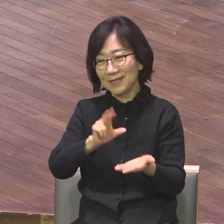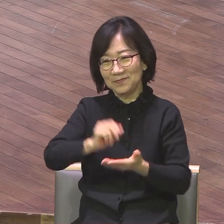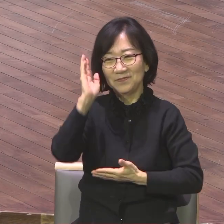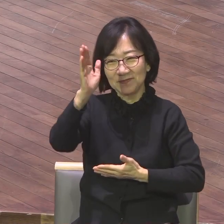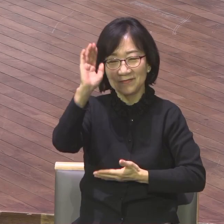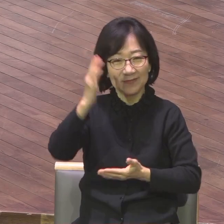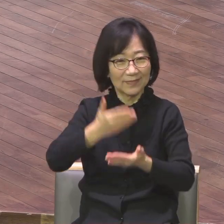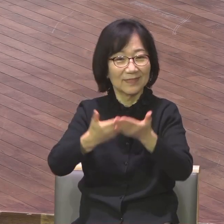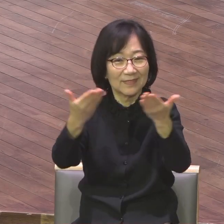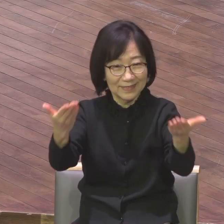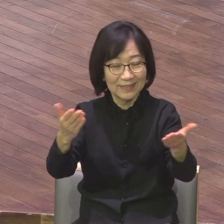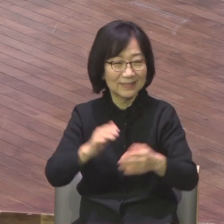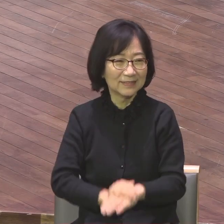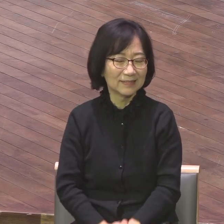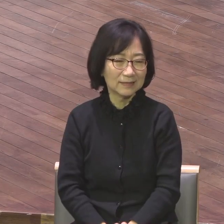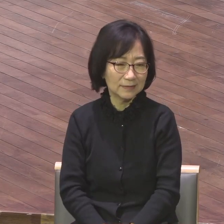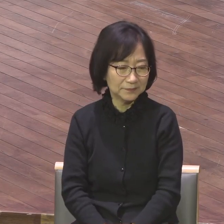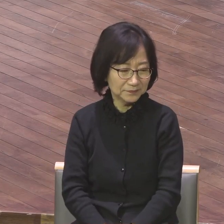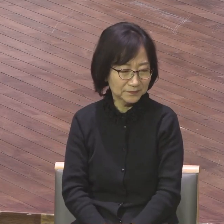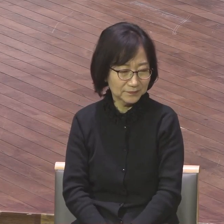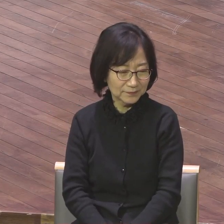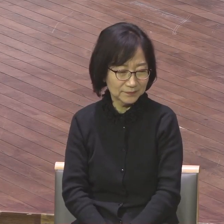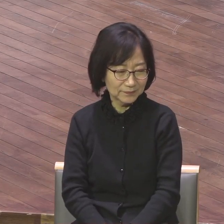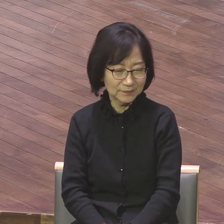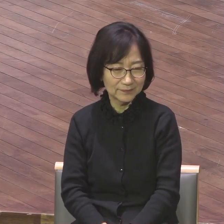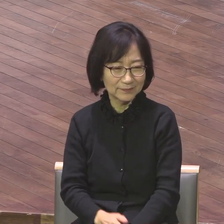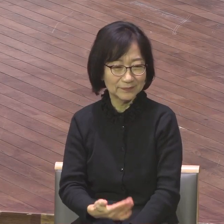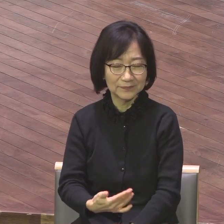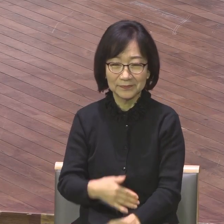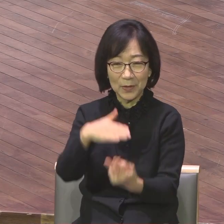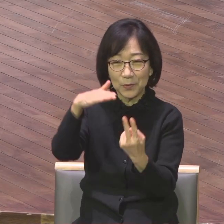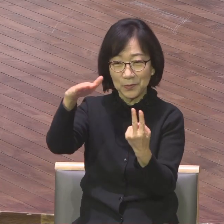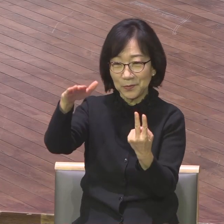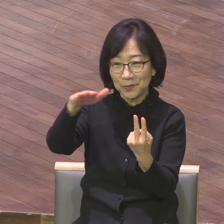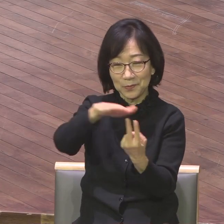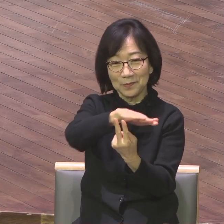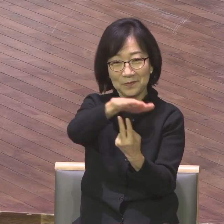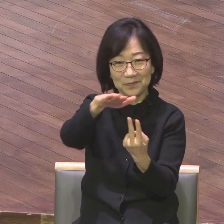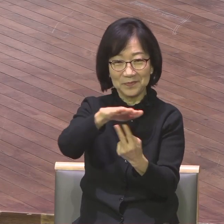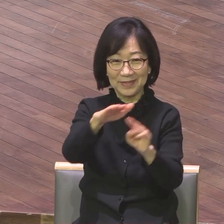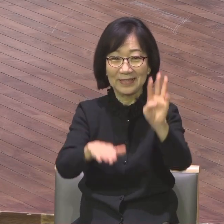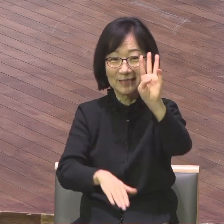드립니다. 우리가 지난주일부터 살펴보고 있는 이 요한복음 3장의 이 말씀은